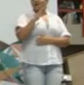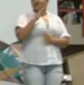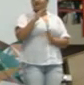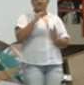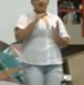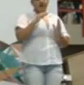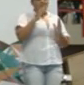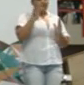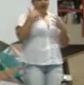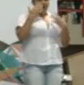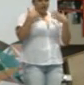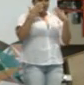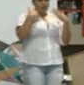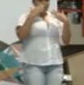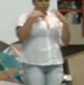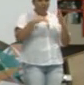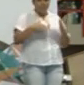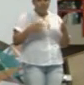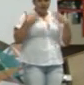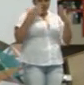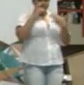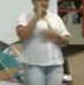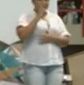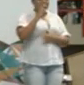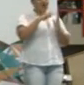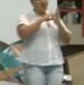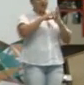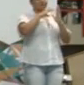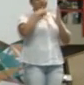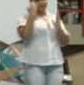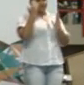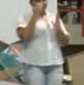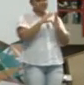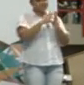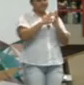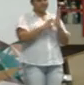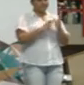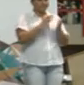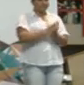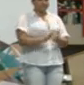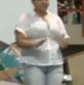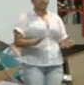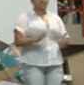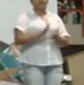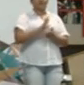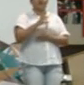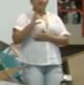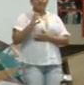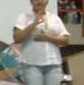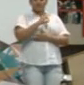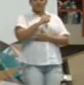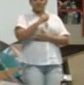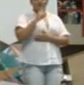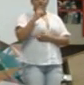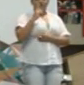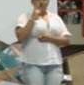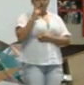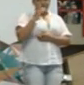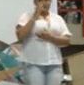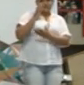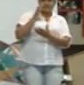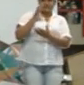morre. Tá certo? E os vírus, para você destruir, eliminar um vírus, a temperatura muito